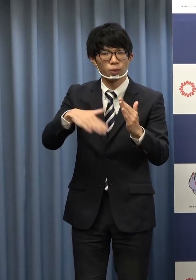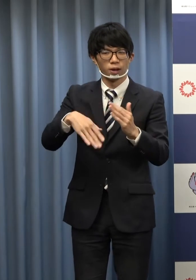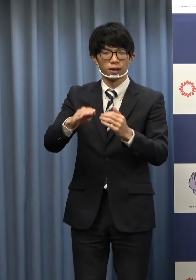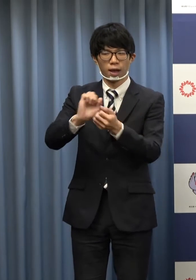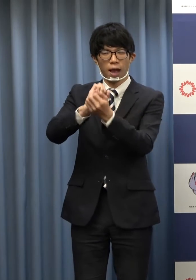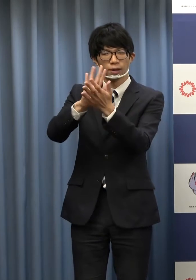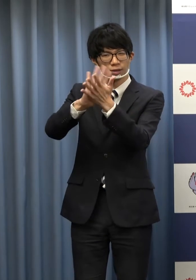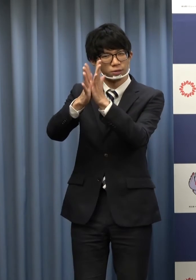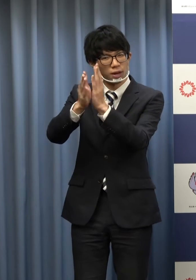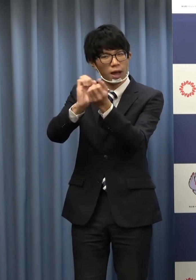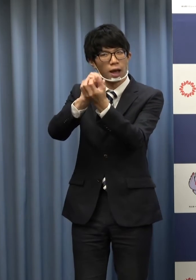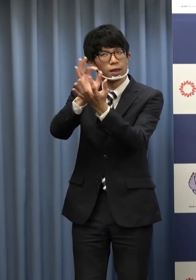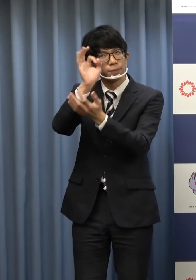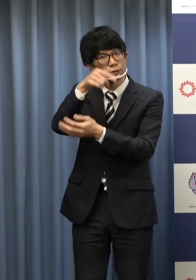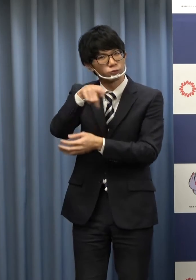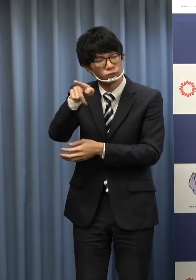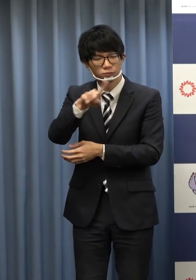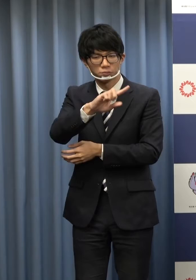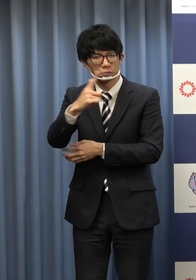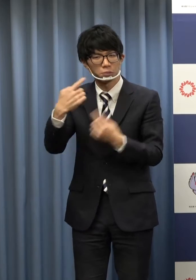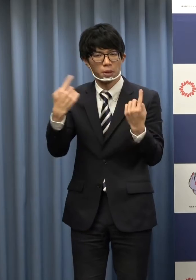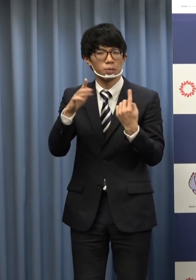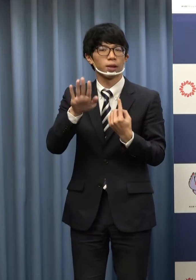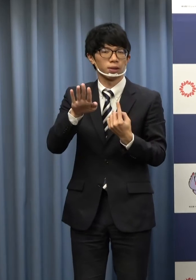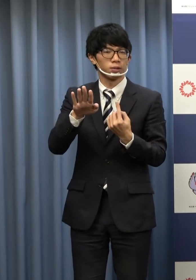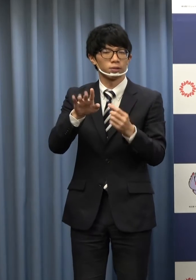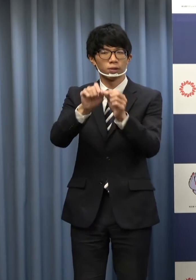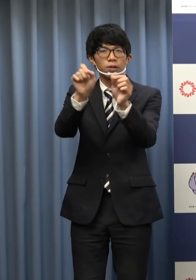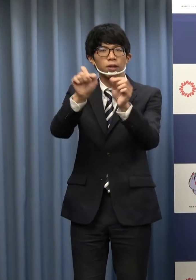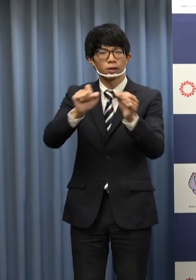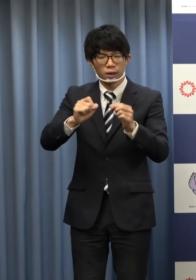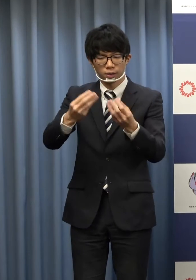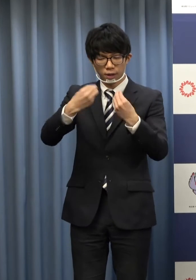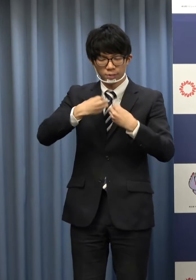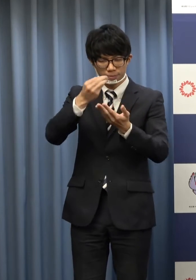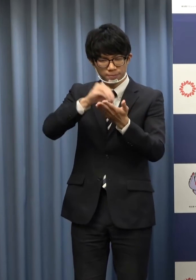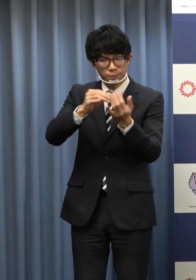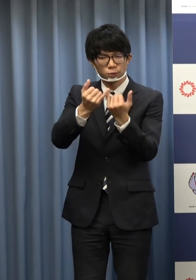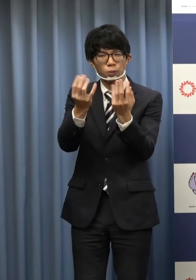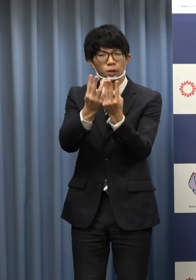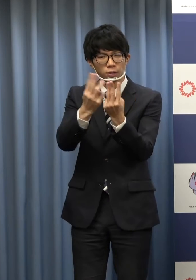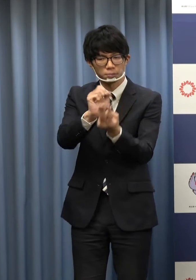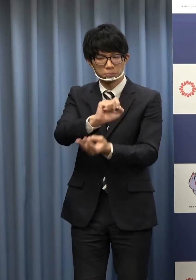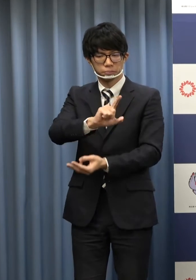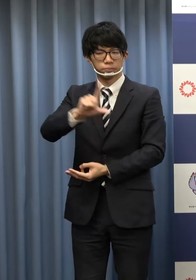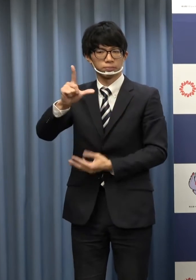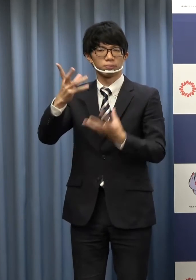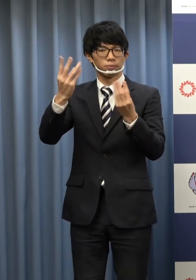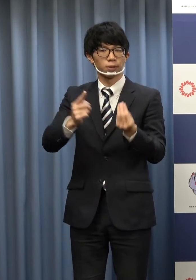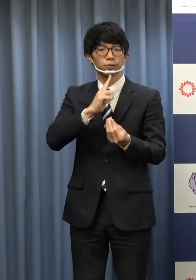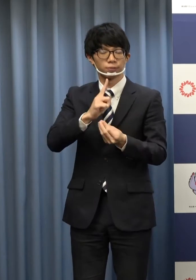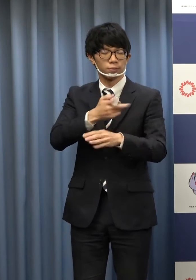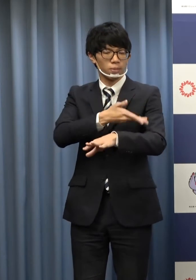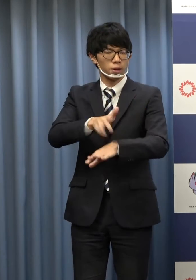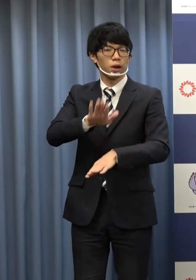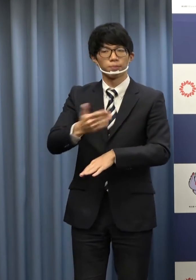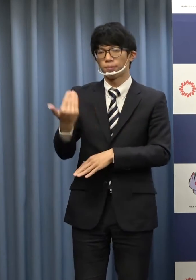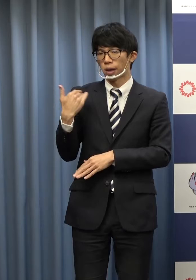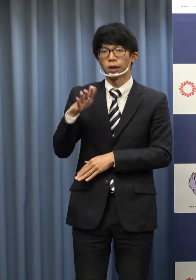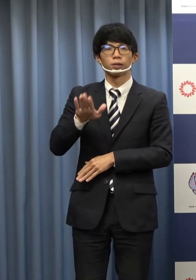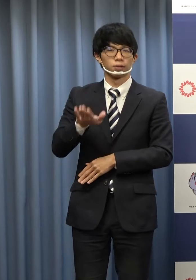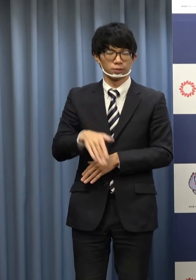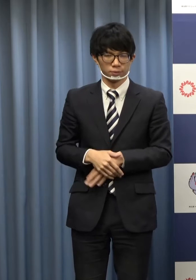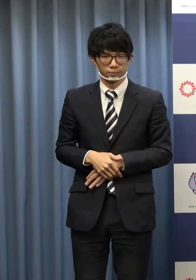花見だとか、こういったものがあって拡大をしたということを想起しながら、今後さまざま